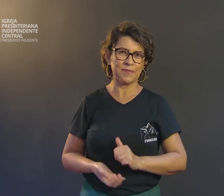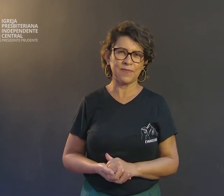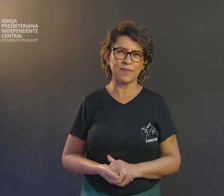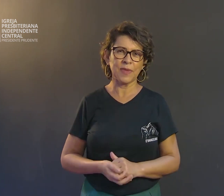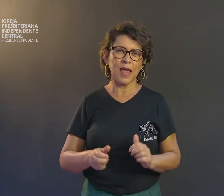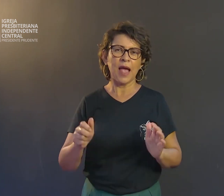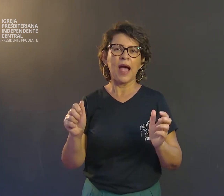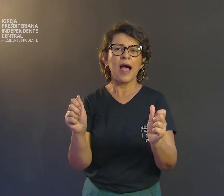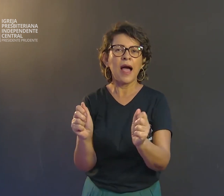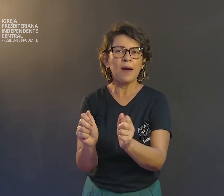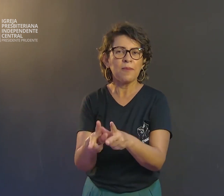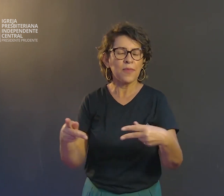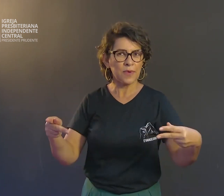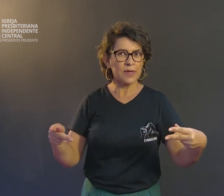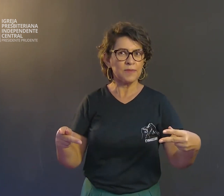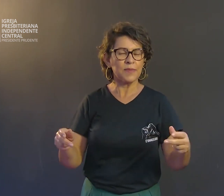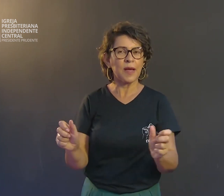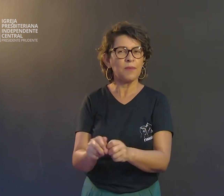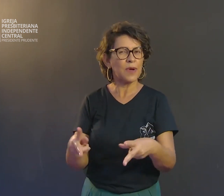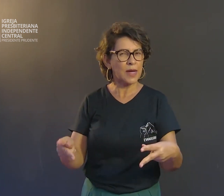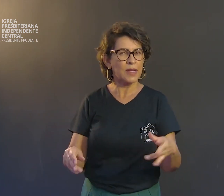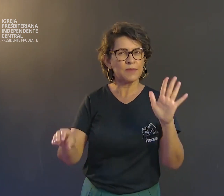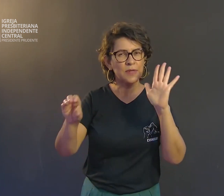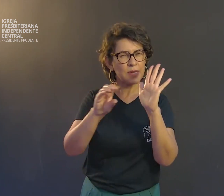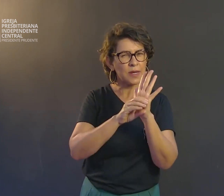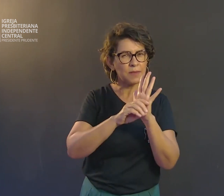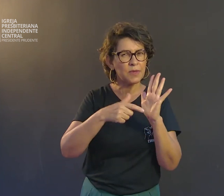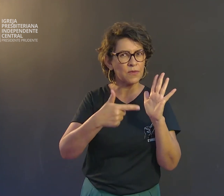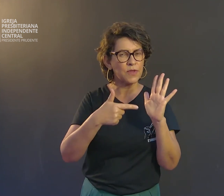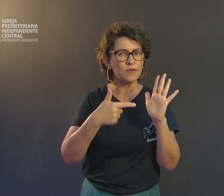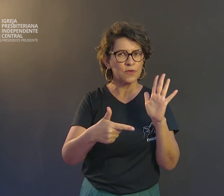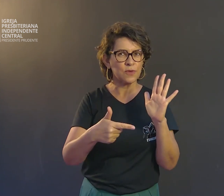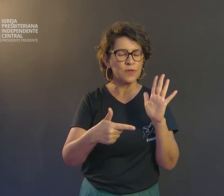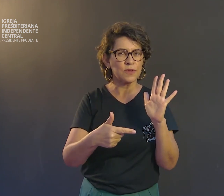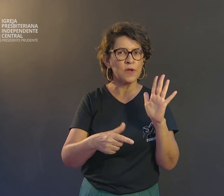Apocalipse, capítulo 22, versos de 1 a 5.